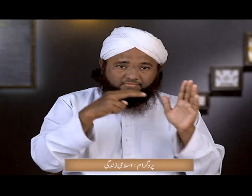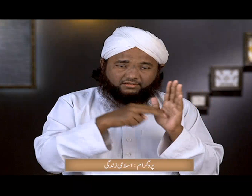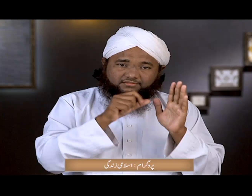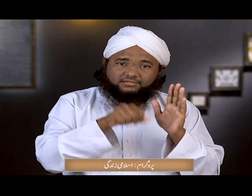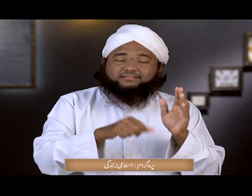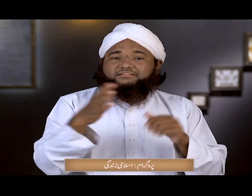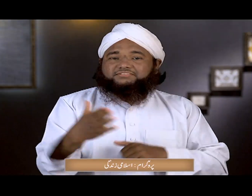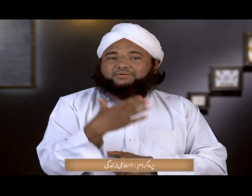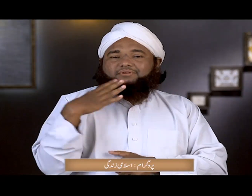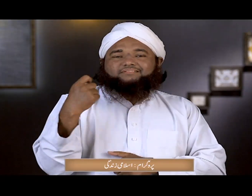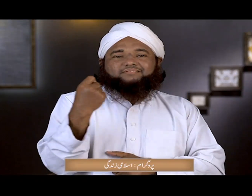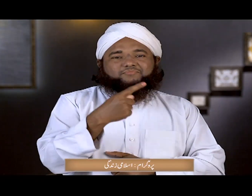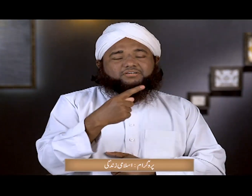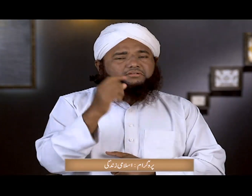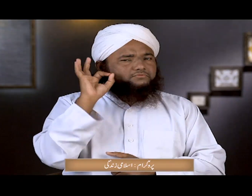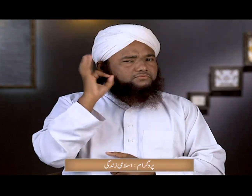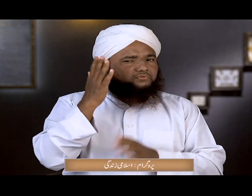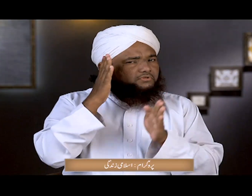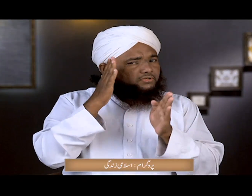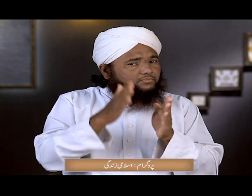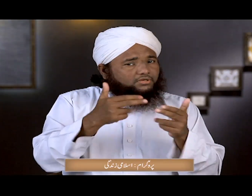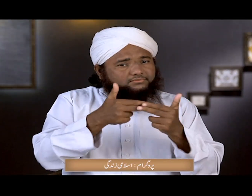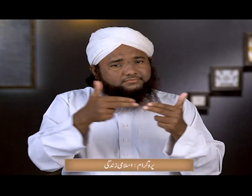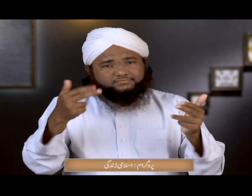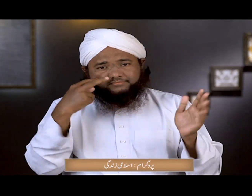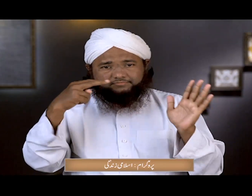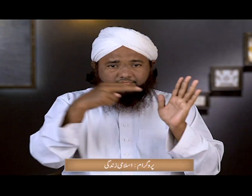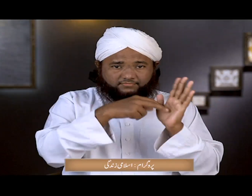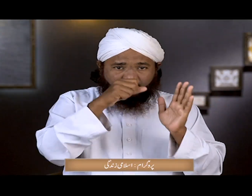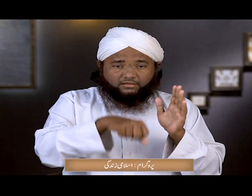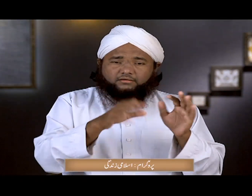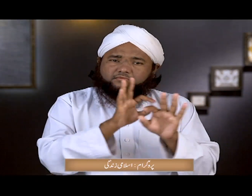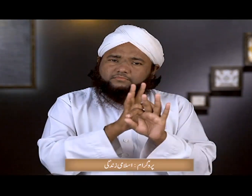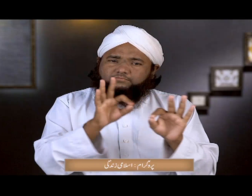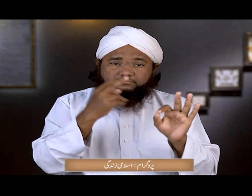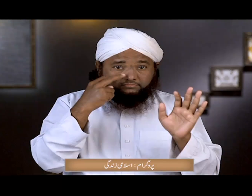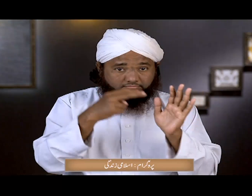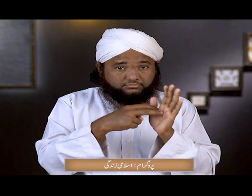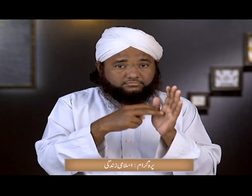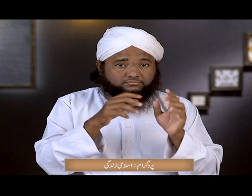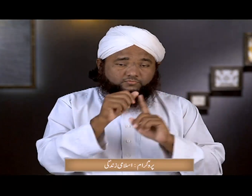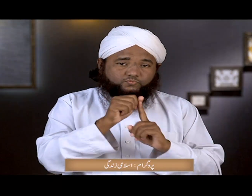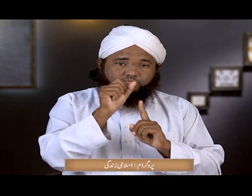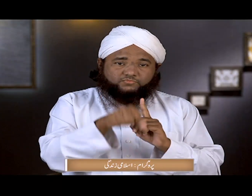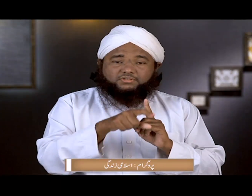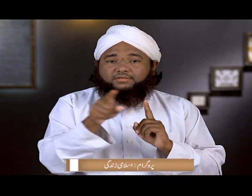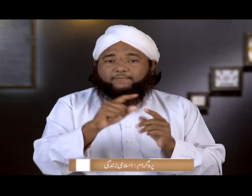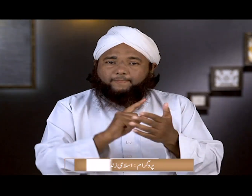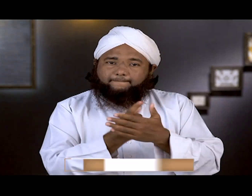میں شعبان شریف کے اہم عبادات کے بارے میں سنیں گے۔ آخر تک اس پروگرام میں شریک رہیے۔ آئیے سب سے پہلے درود پاک پڑھنے